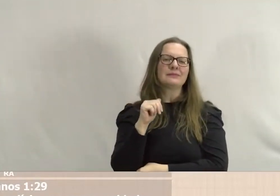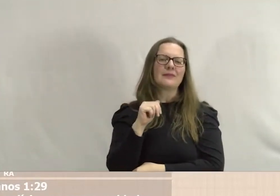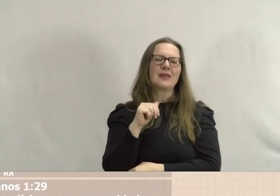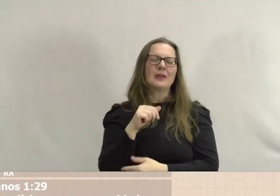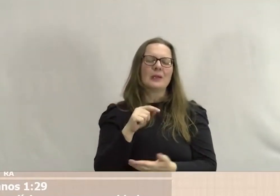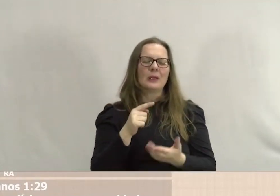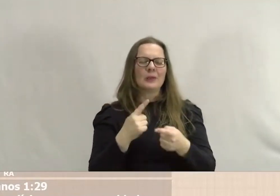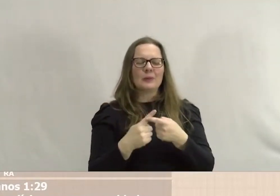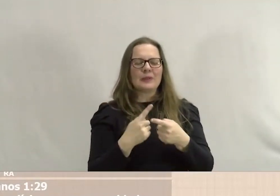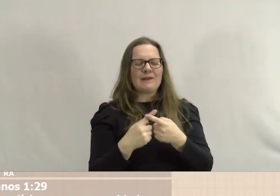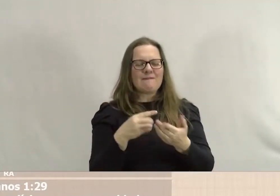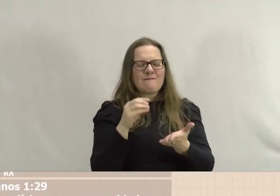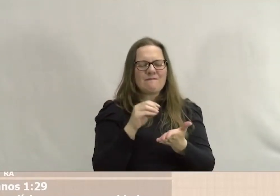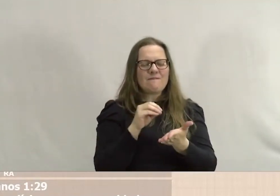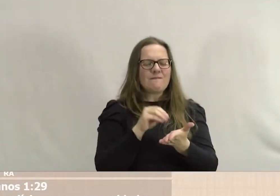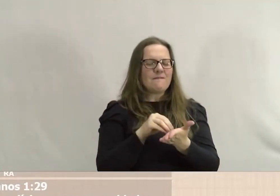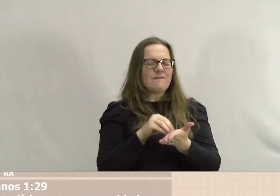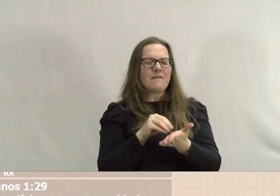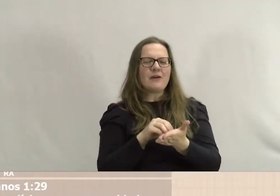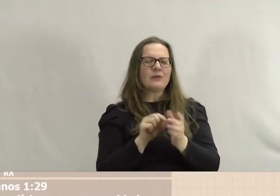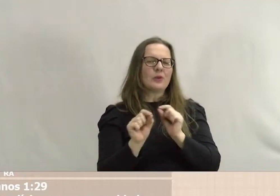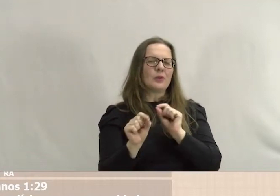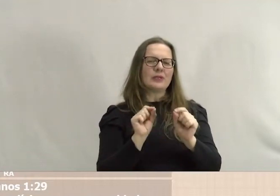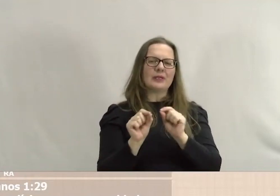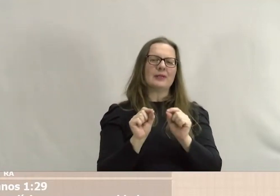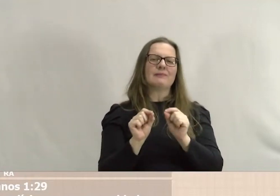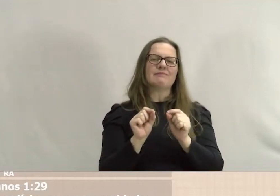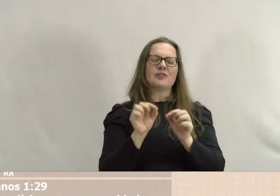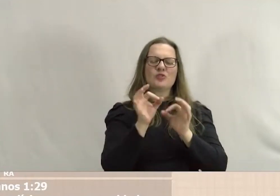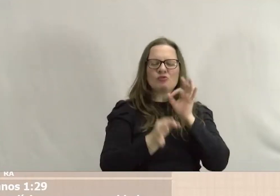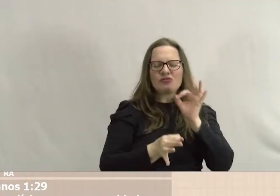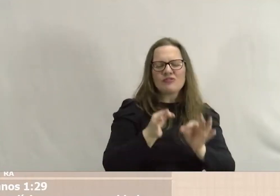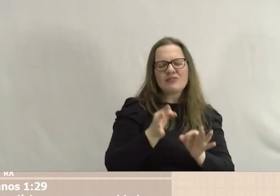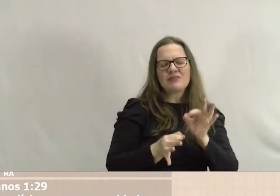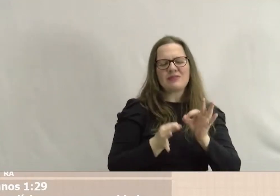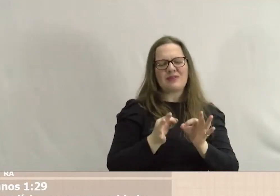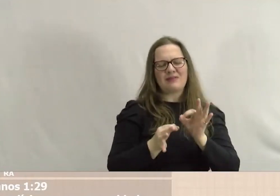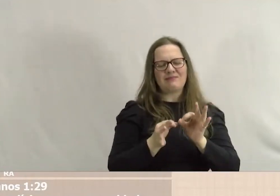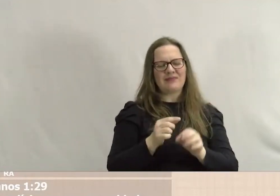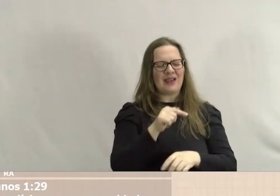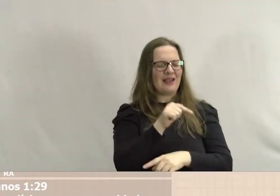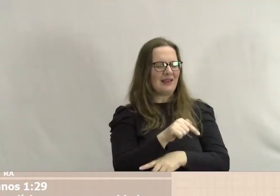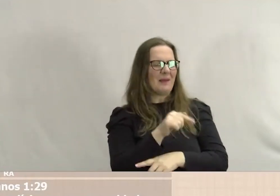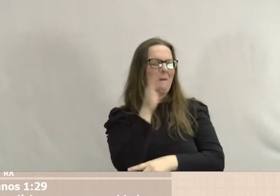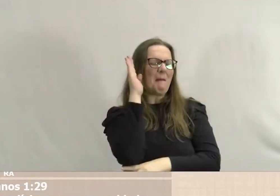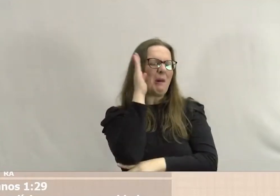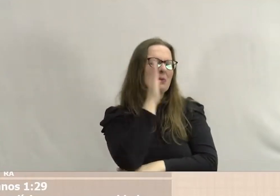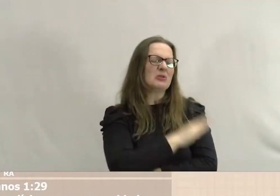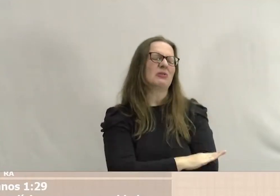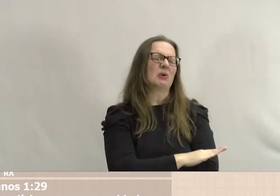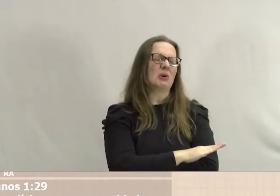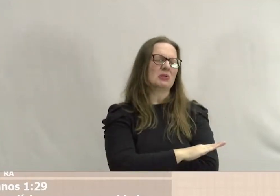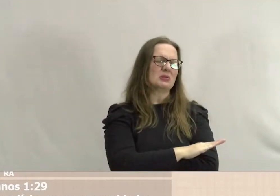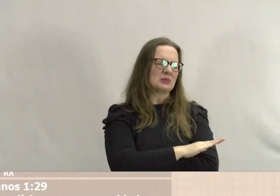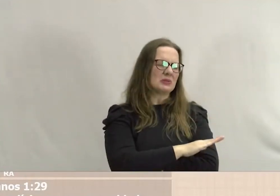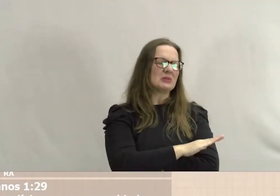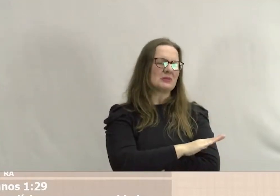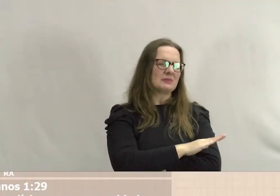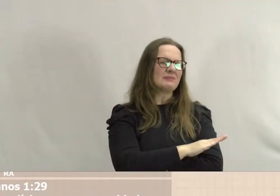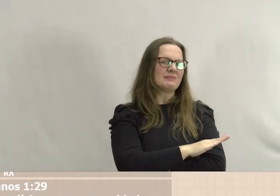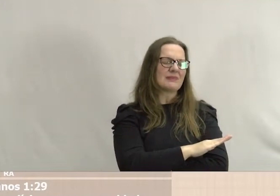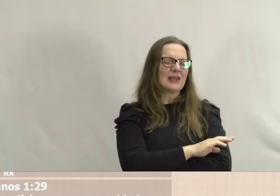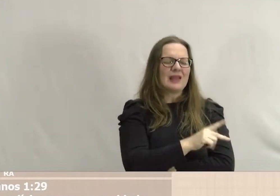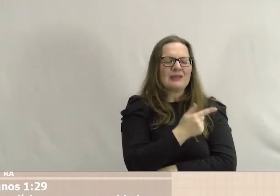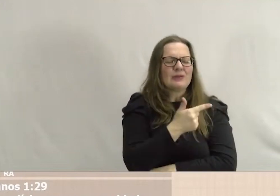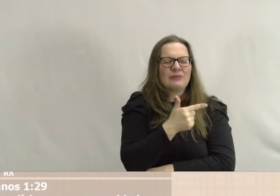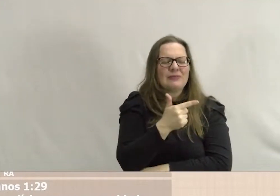injustiça. Ele encheu o homem caído de injustiça, malícia. Nós não temos mais